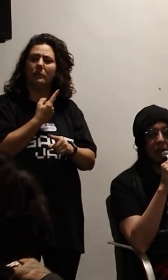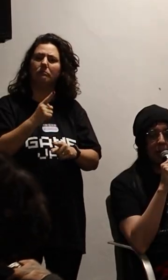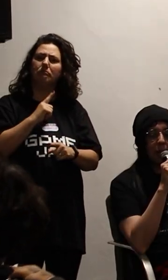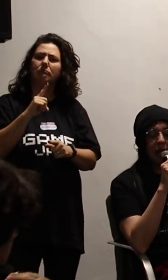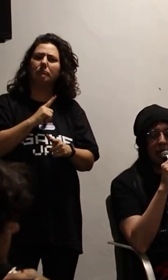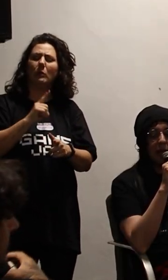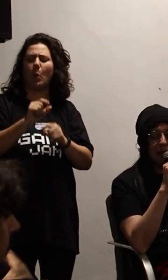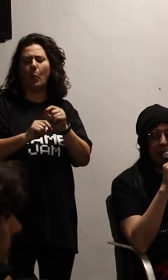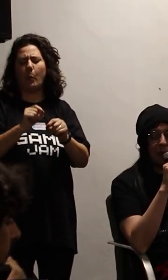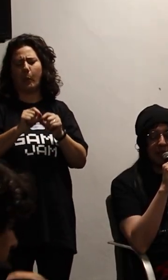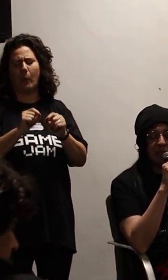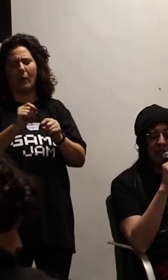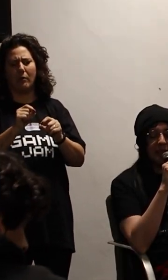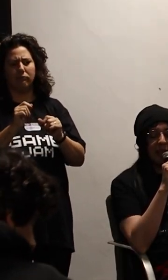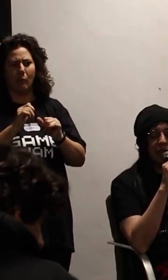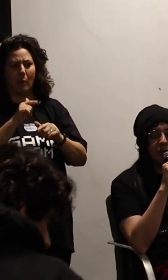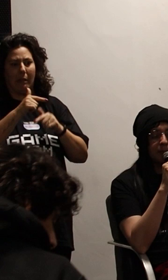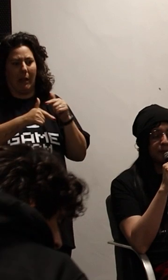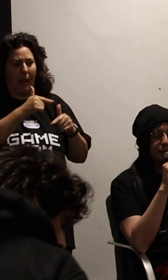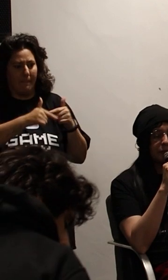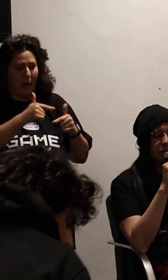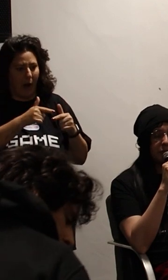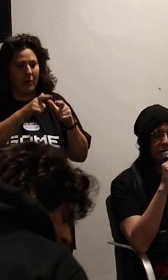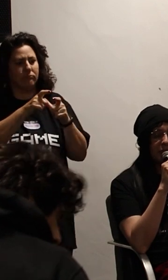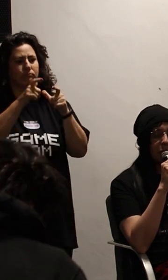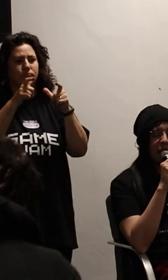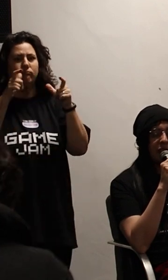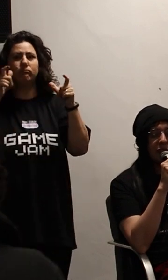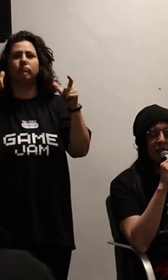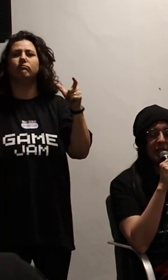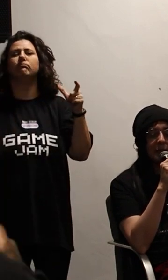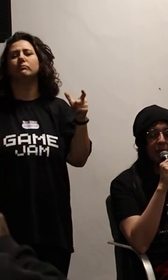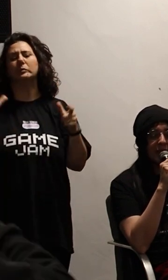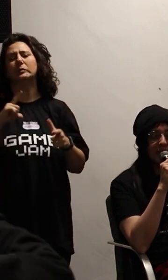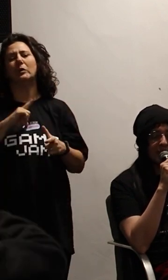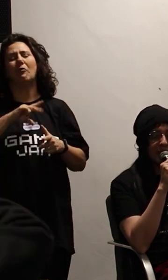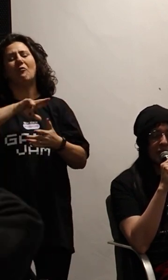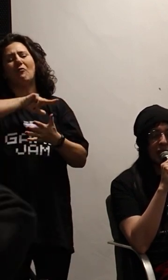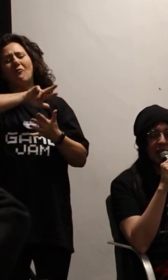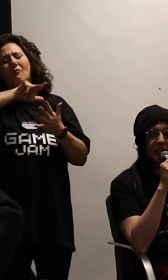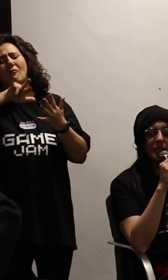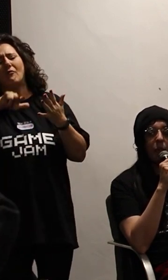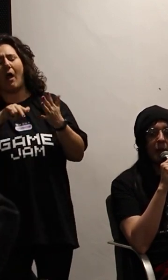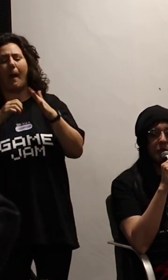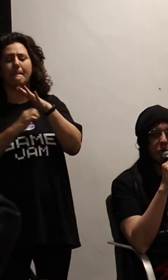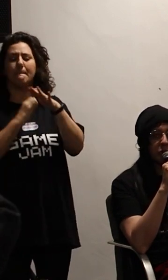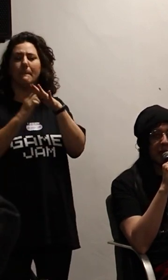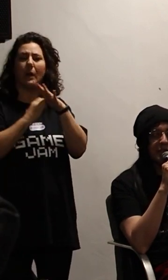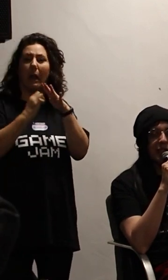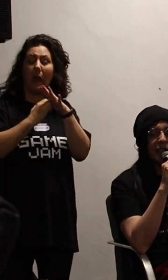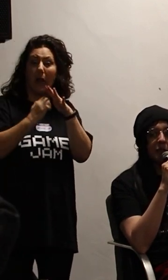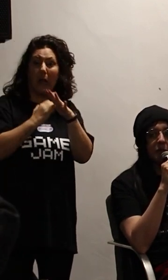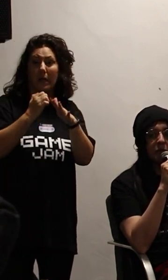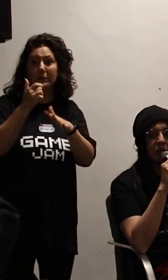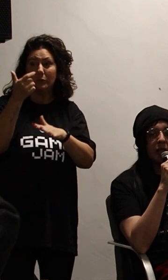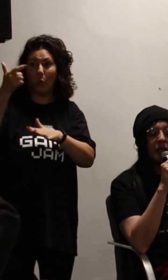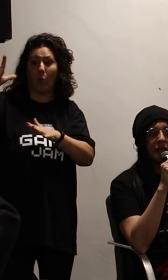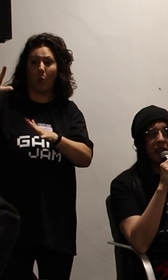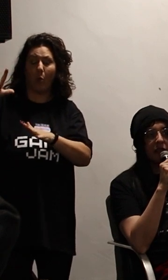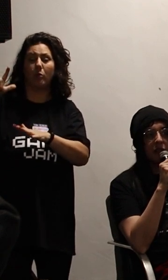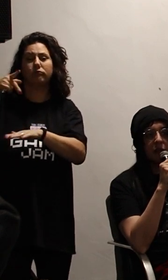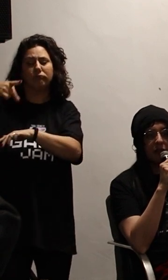um mercado que ele é bastante crescente. Então, tem vindo várias empresas estrangeiras comprando estúdios